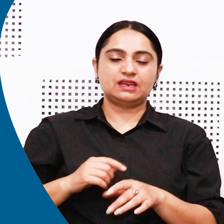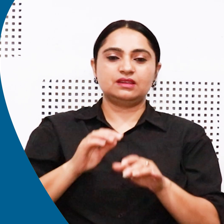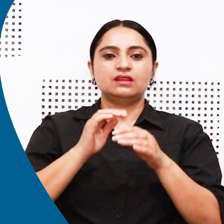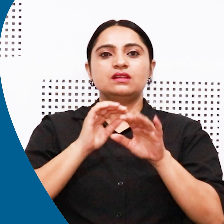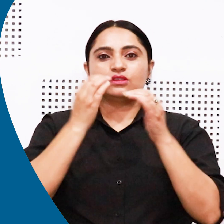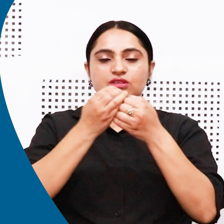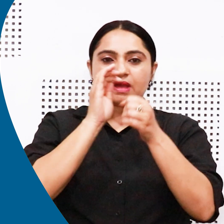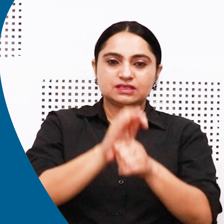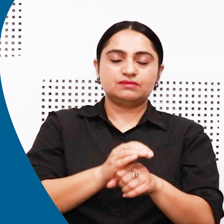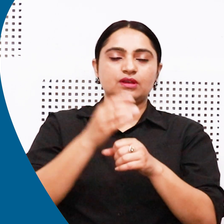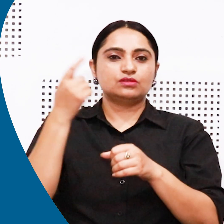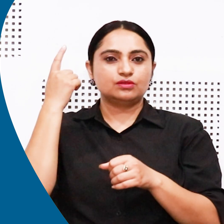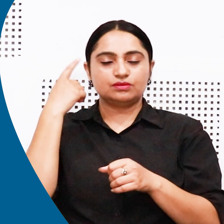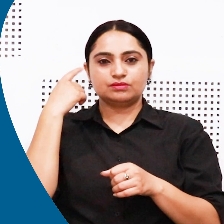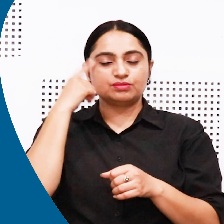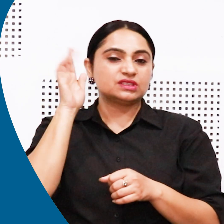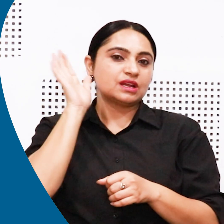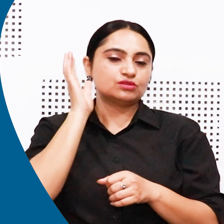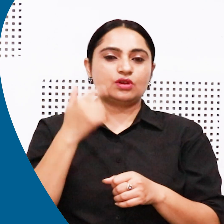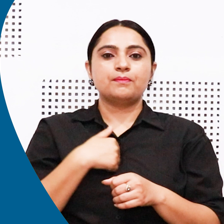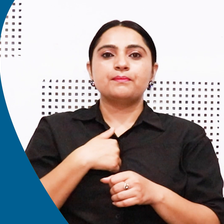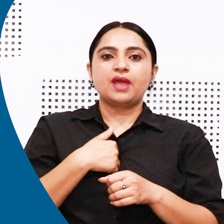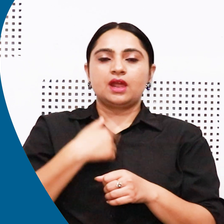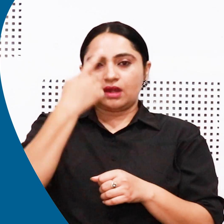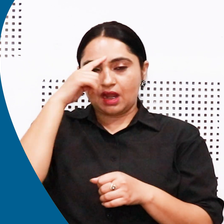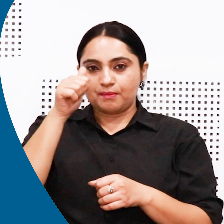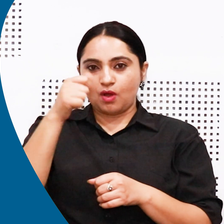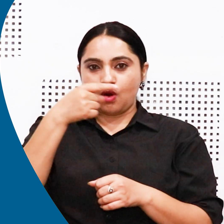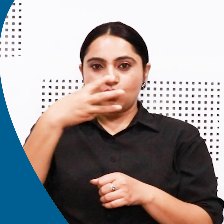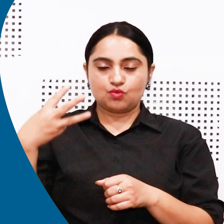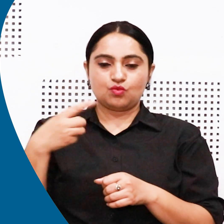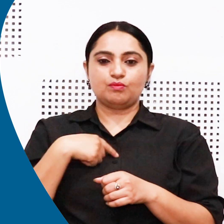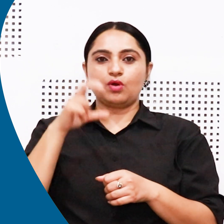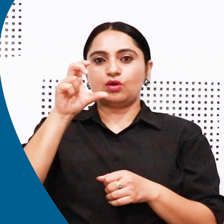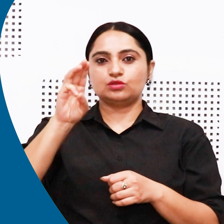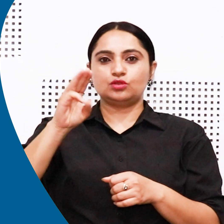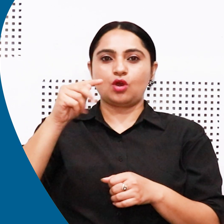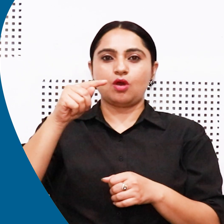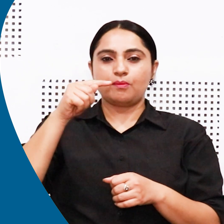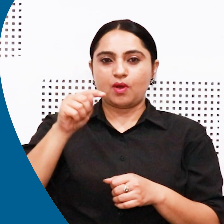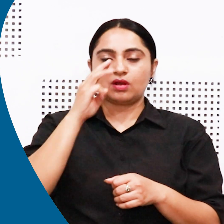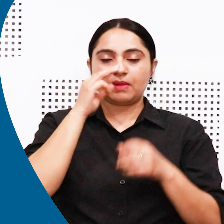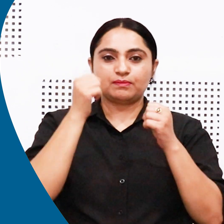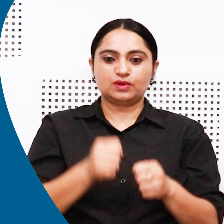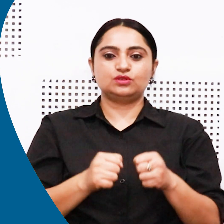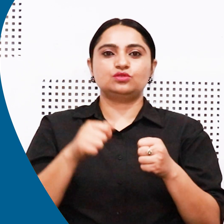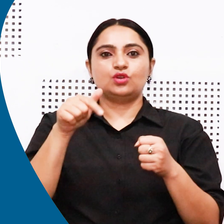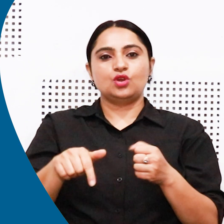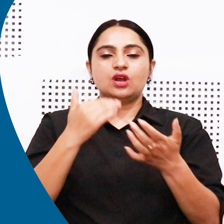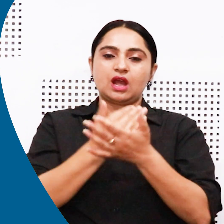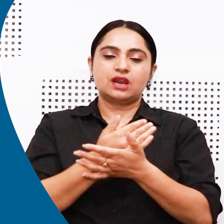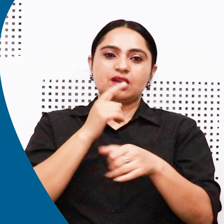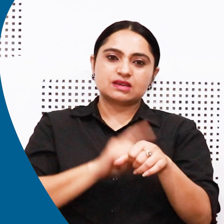समाजसेवी, बुद्धिजीवीको विचार सुनौ। मेरो नाम अनु खड्का, म दमकमा बस्छु। रेडियो कार्यक्रम हाम्रो पालिका बेला बेला सुन्ने